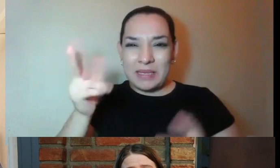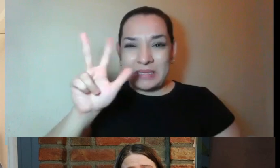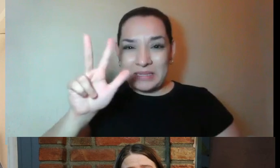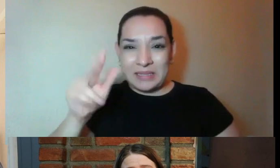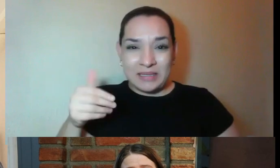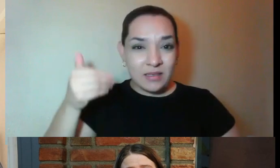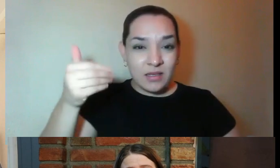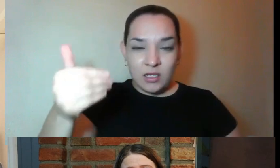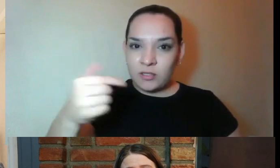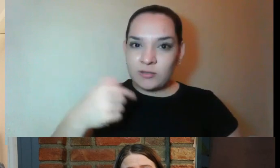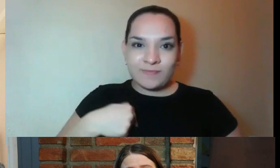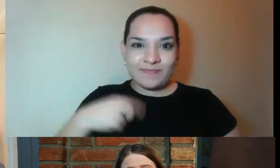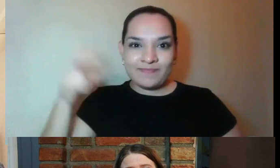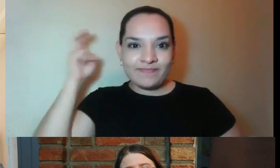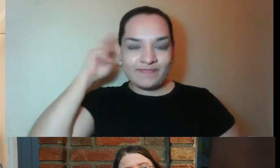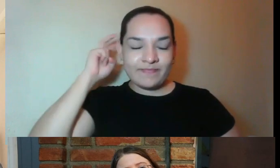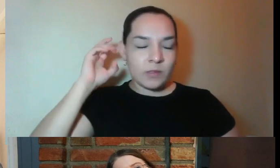menos